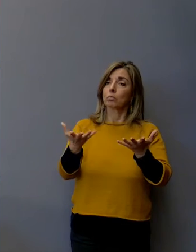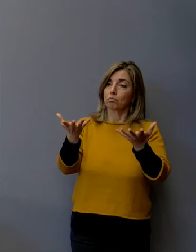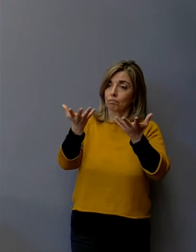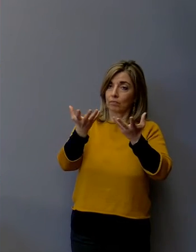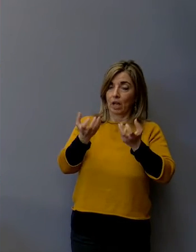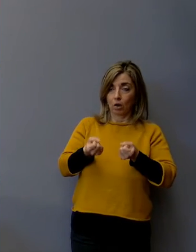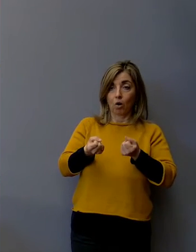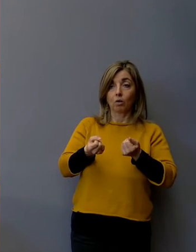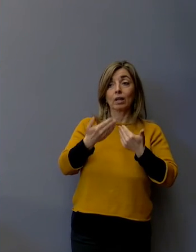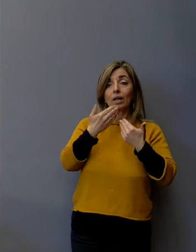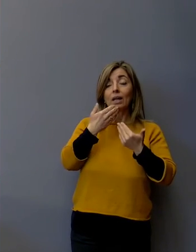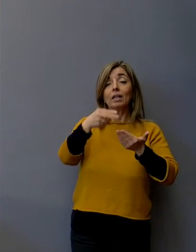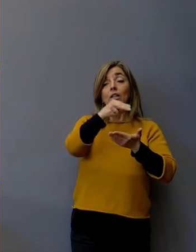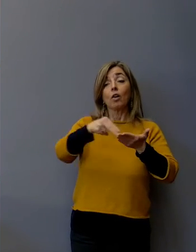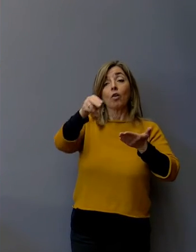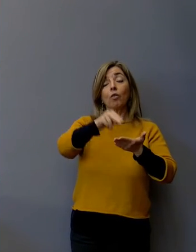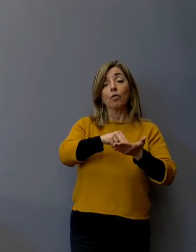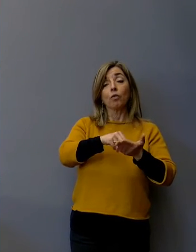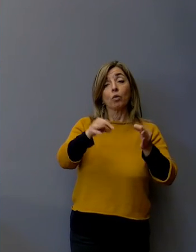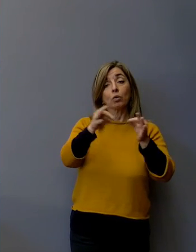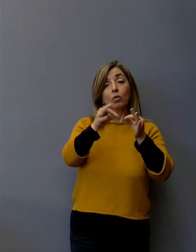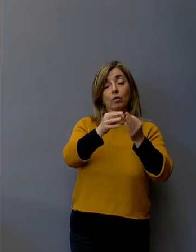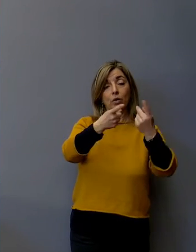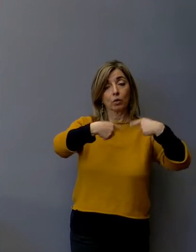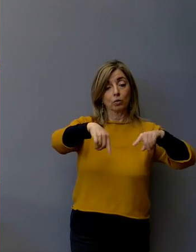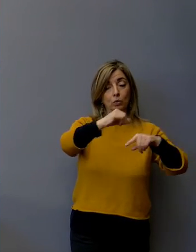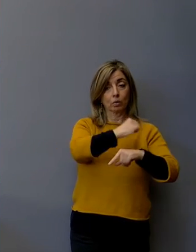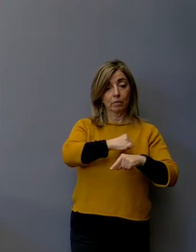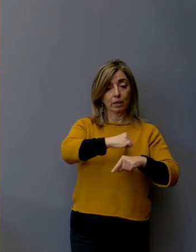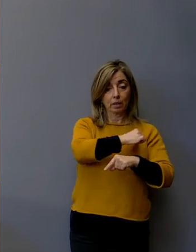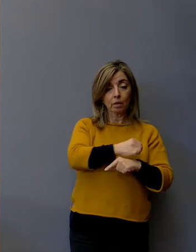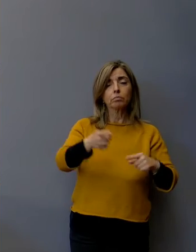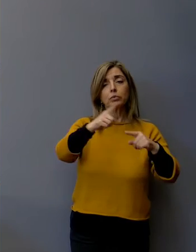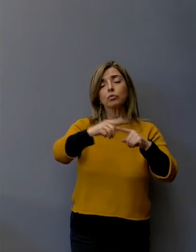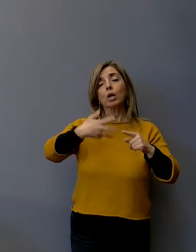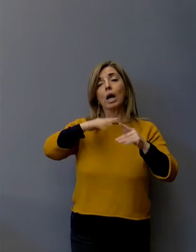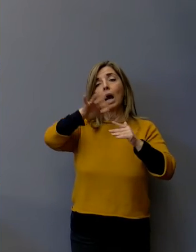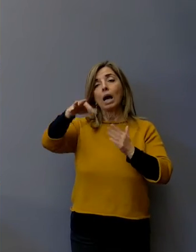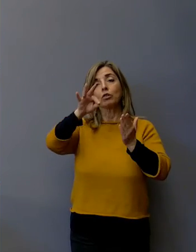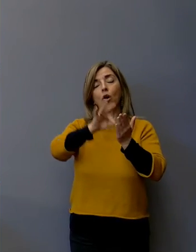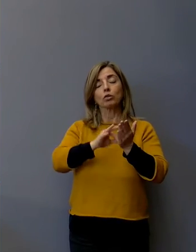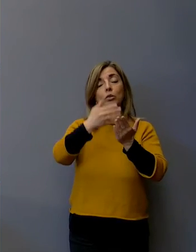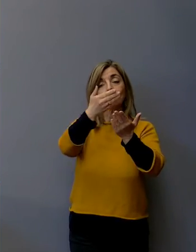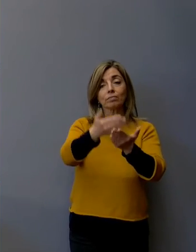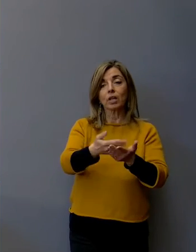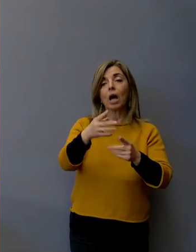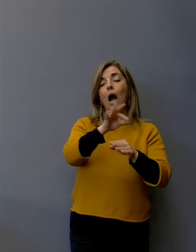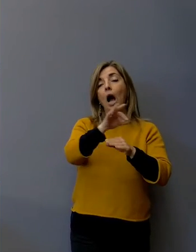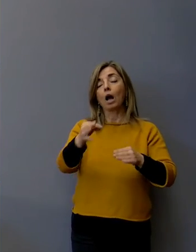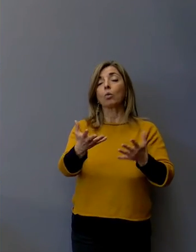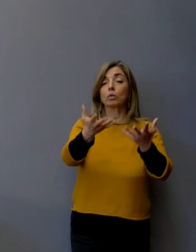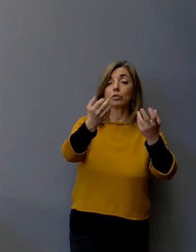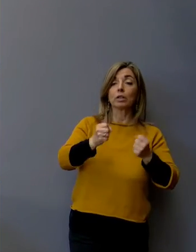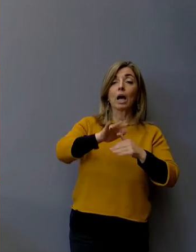abbiamo sollevato per una serie di questioni che in parte sono state dichiarate inammissibili e in parte sono state respinte dal tema del trasferimento della biblioteca de amicis